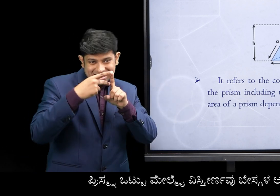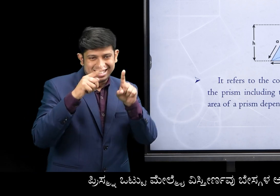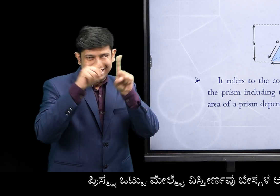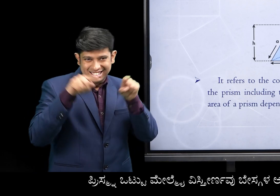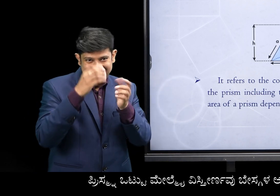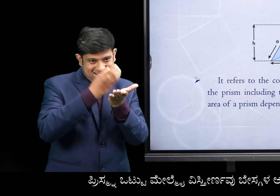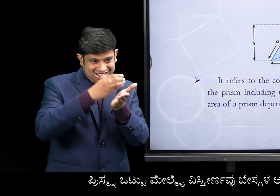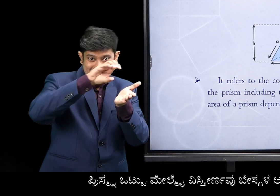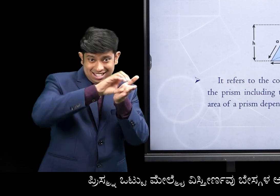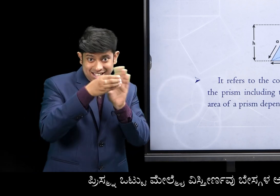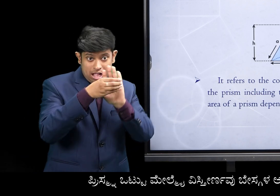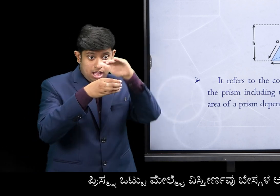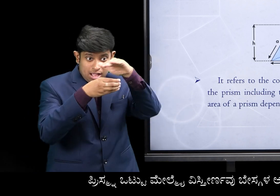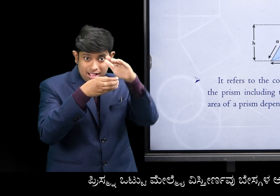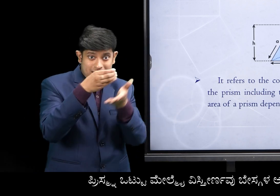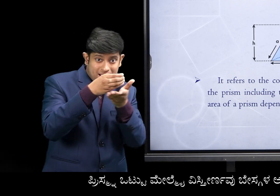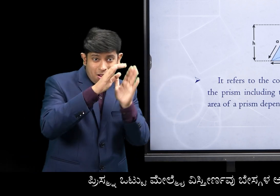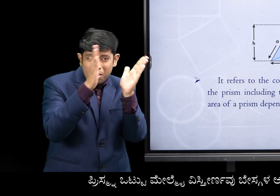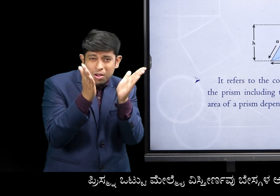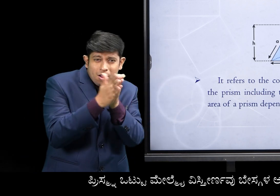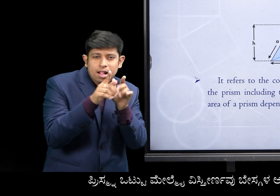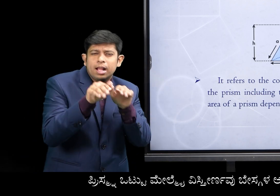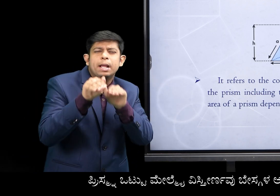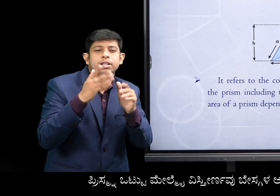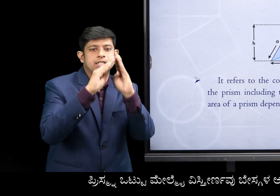ಪ್ರಿಸಂನ ಒಟ್ಟು ಮೇಲ್ಮೈ ವಿಸ್ತೀರ್ಣವು ಬೇಸ್ಗಳ ಆಕಾರವನ್ನ ಅವಲಂಬಿಸಿರುತ್ತೆ.